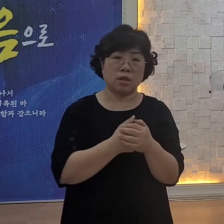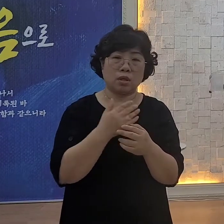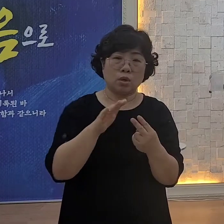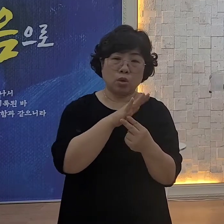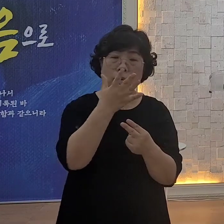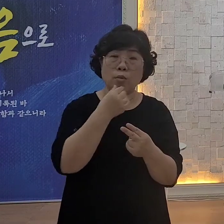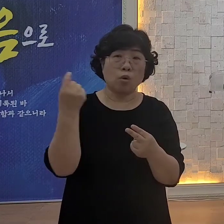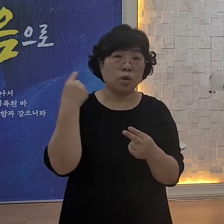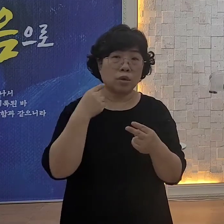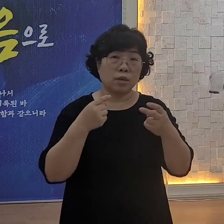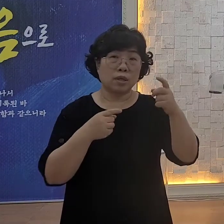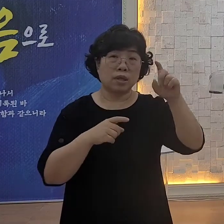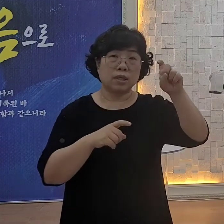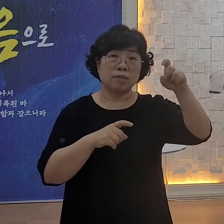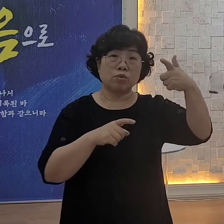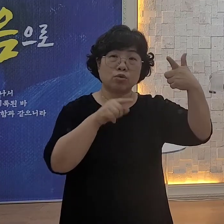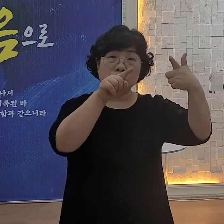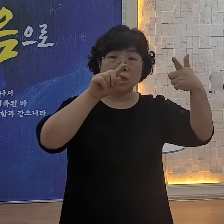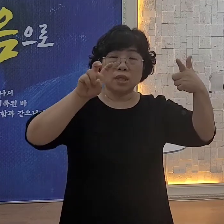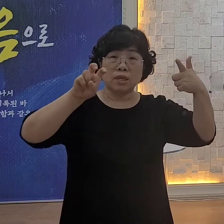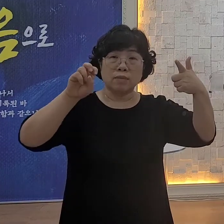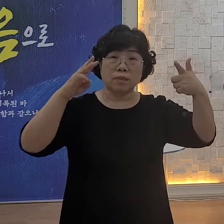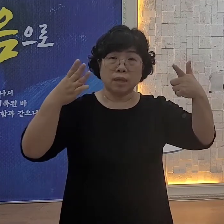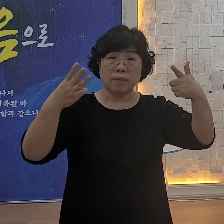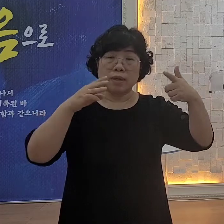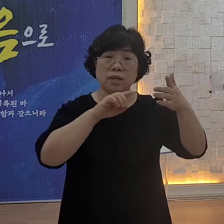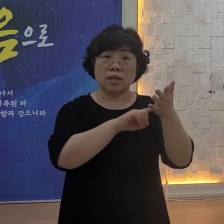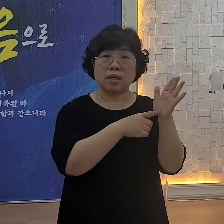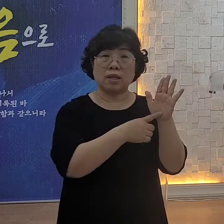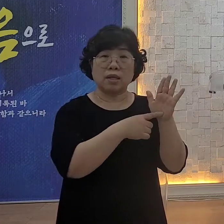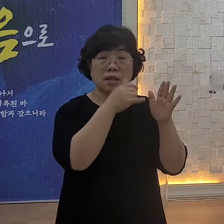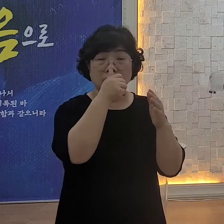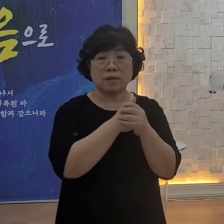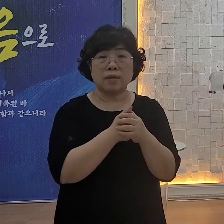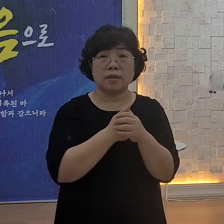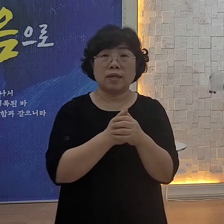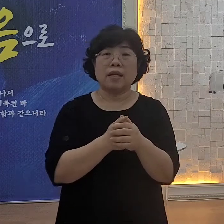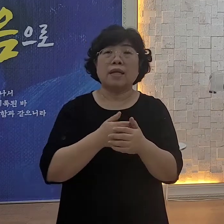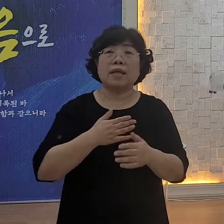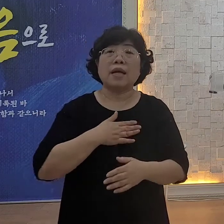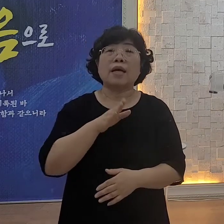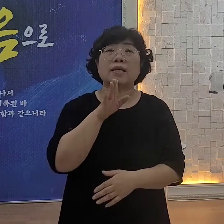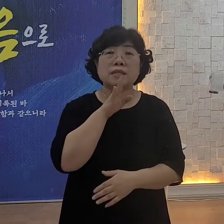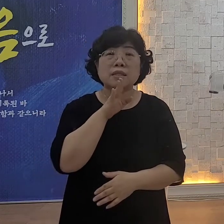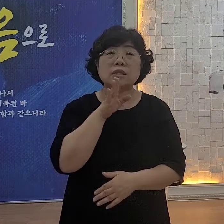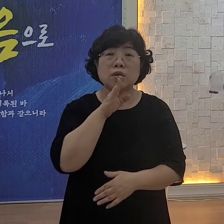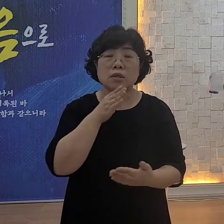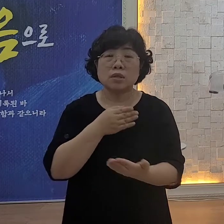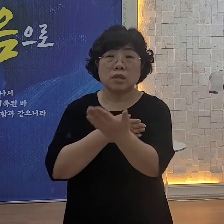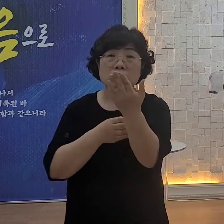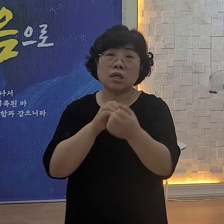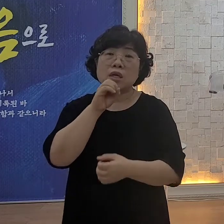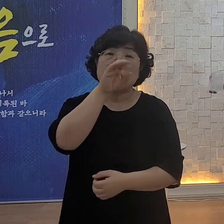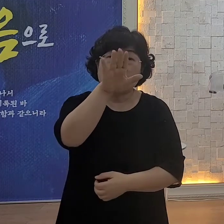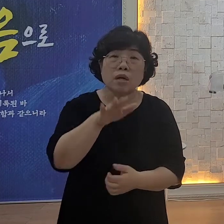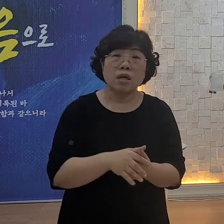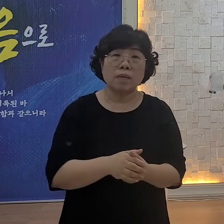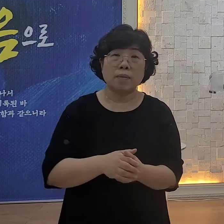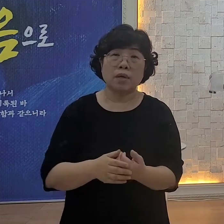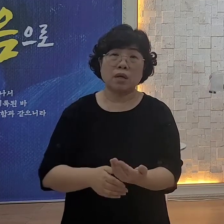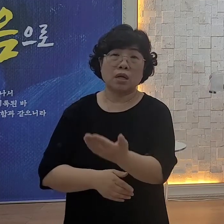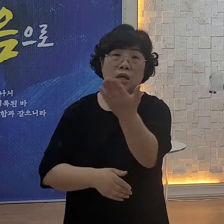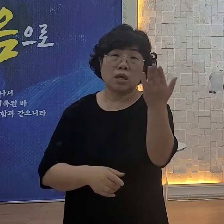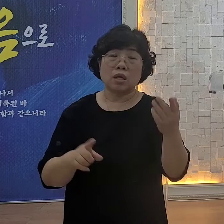관계상 요한복음 16장 23절 우리 다 한번 같이 읽어보겠습니다. 시작. 내가 진실로 진실로